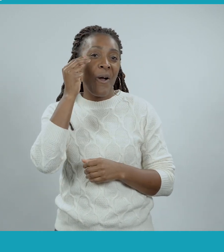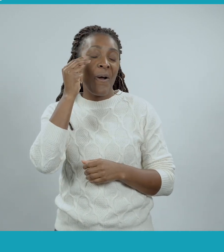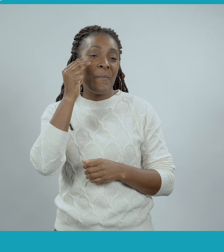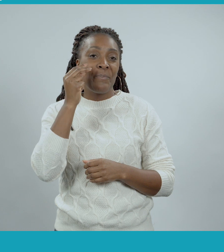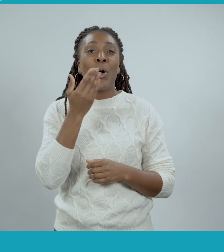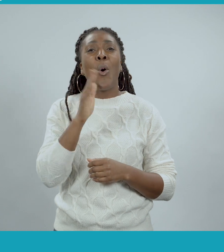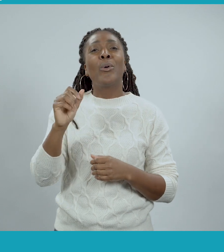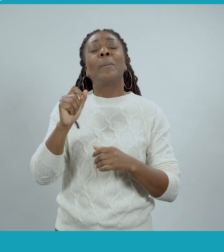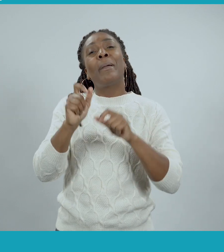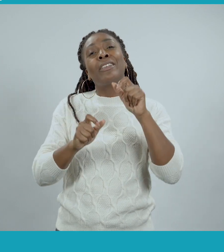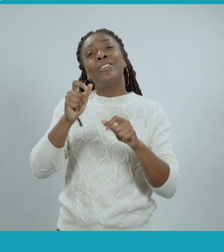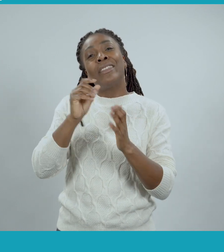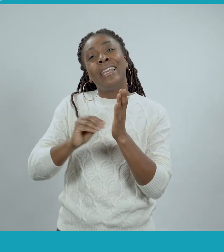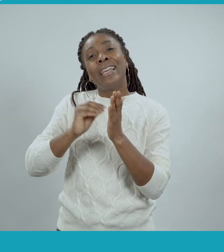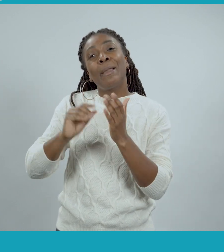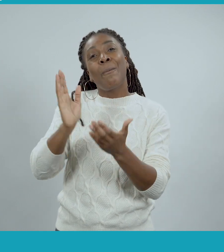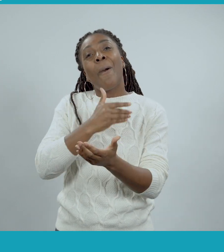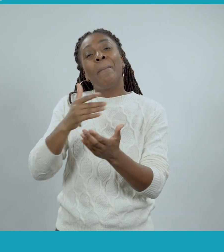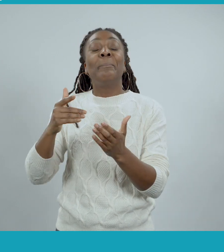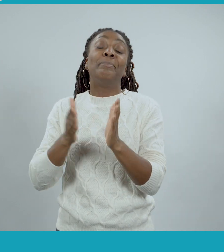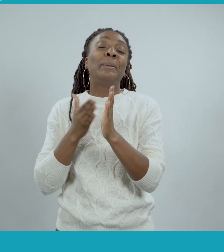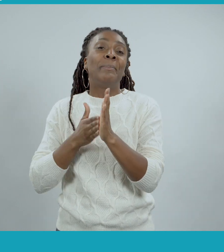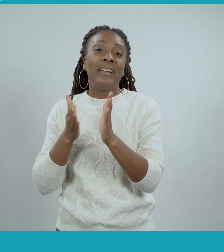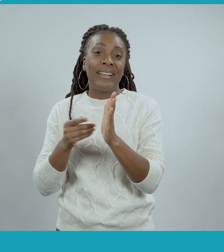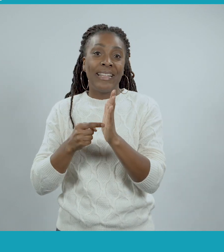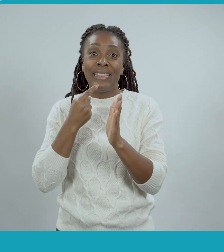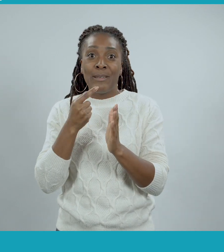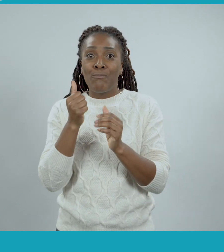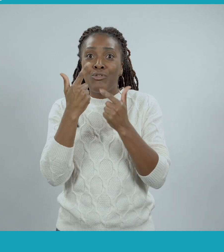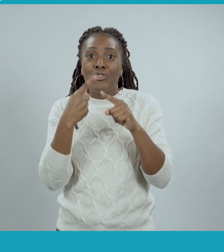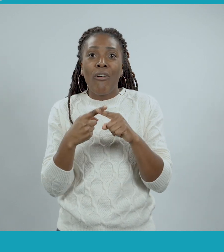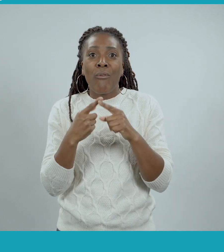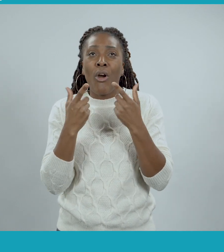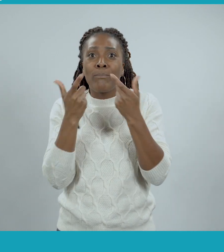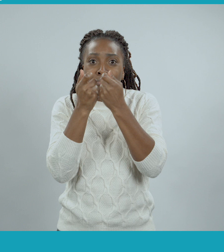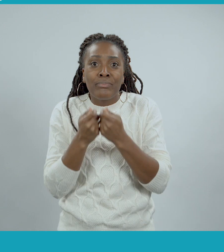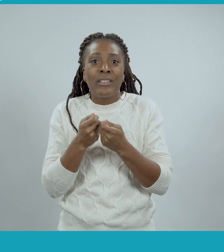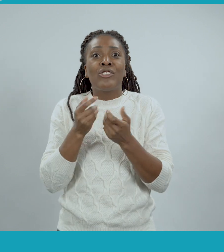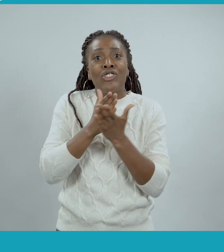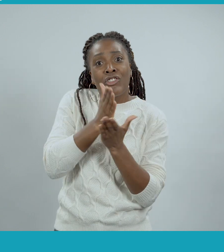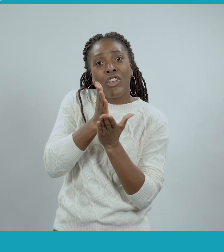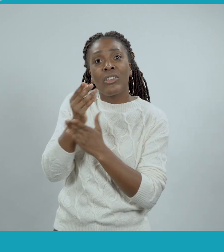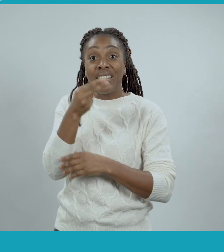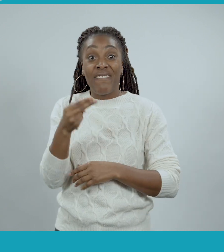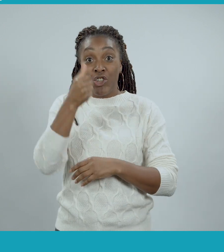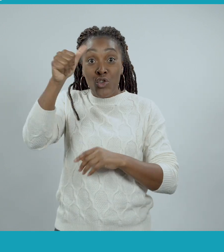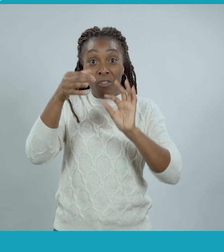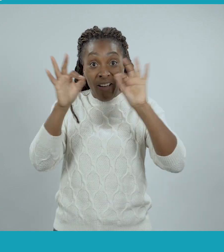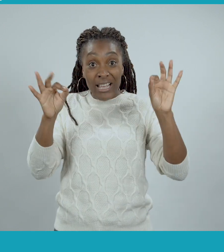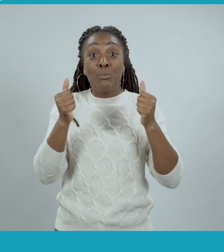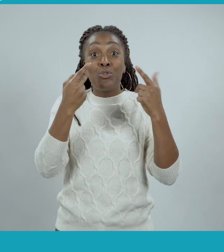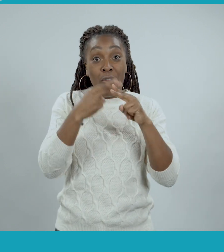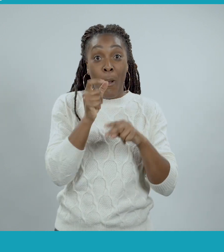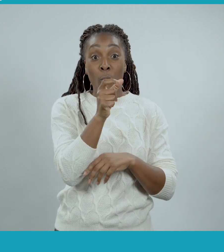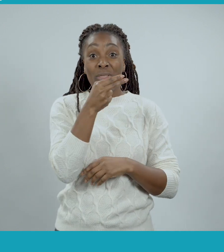de là, on peut voir l'ingéniosité des autres poètes bibliques qui avaient la capacité de combiner plusieurs sens de